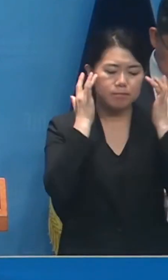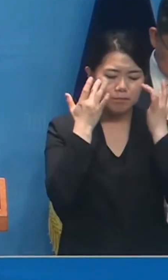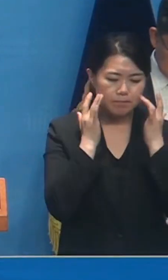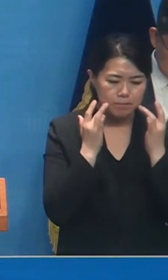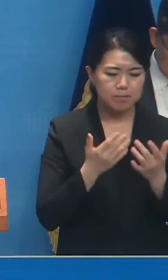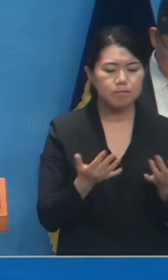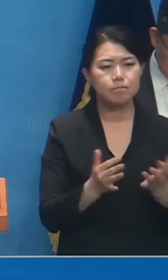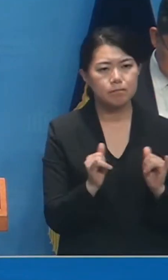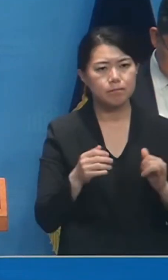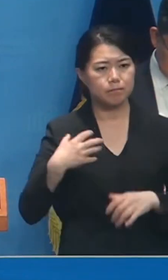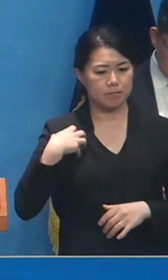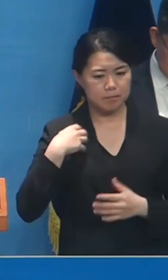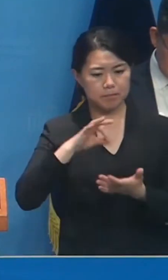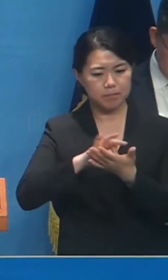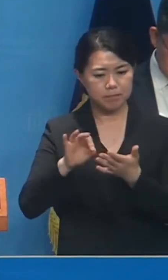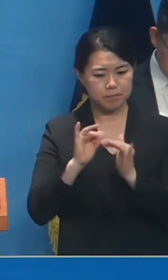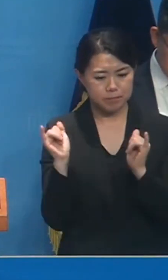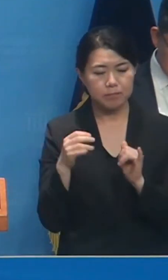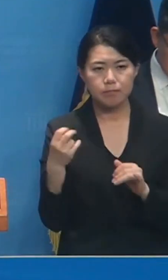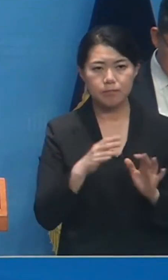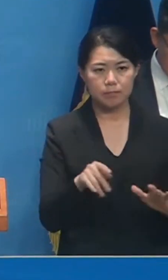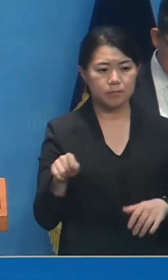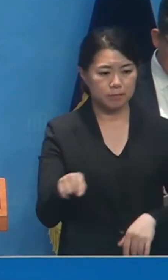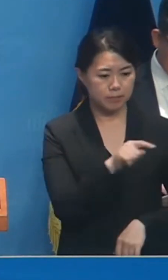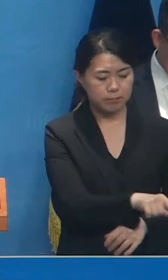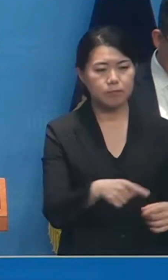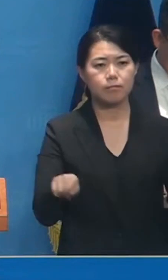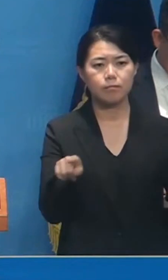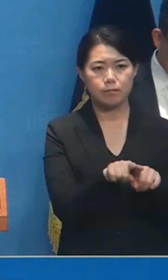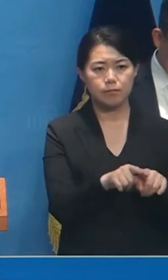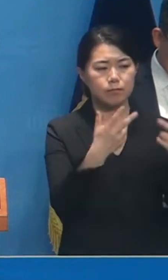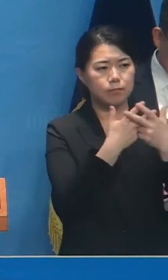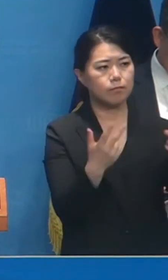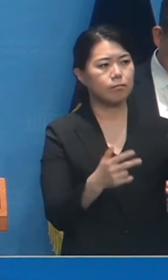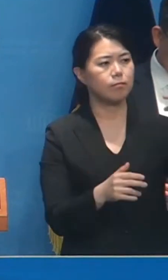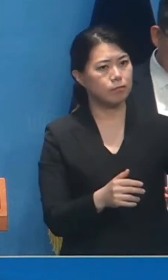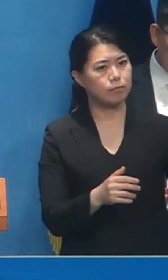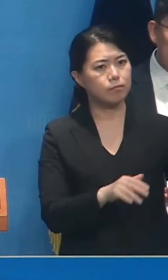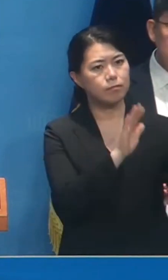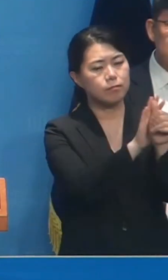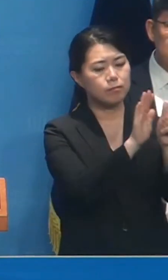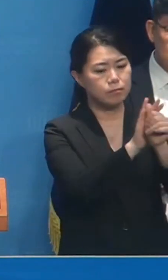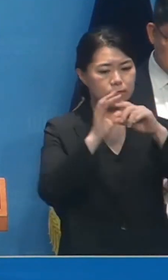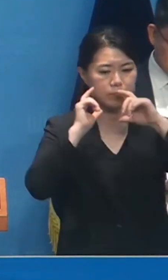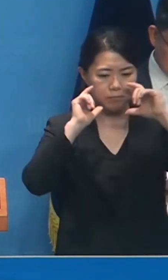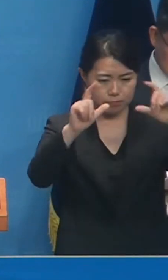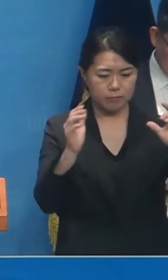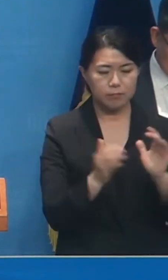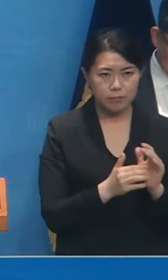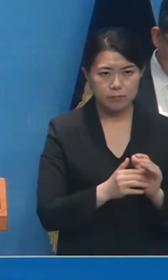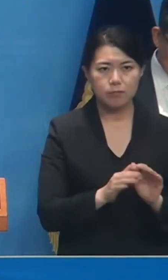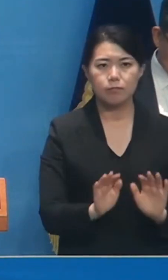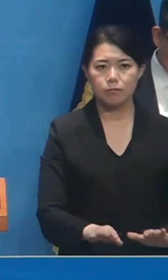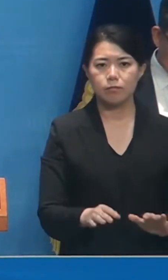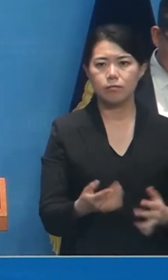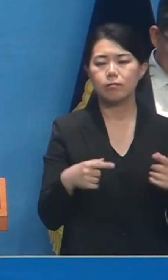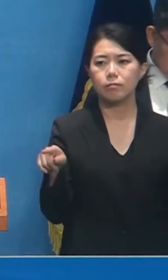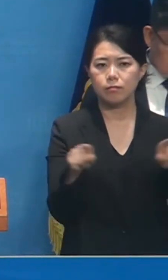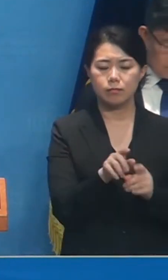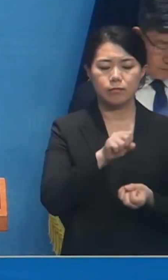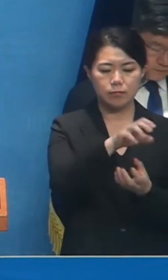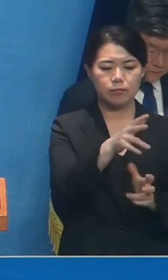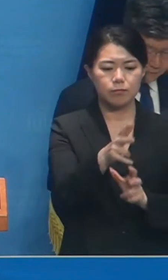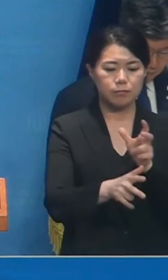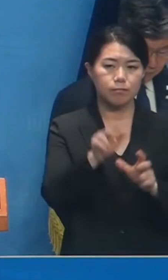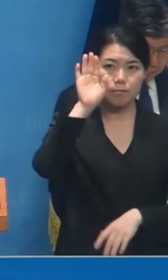노동자와 책임지는 사용자, 그리고 양측이 함께 이재명 후보에 대한 지지를 선언하고 양측이 함께 택배